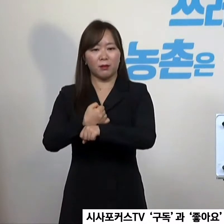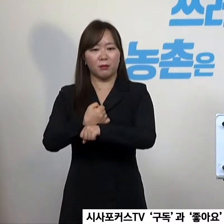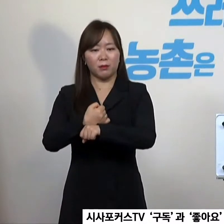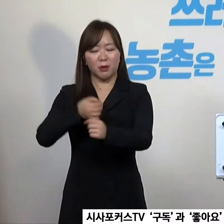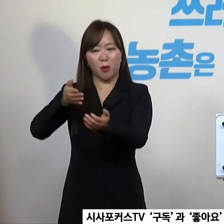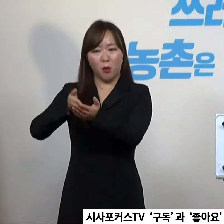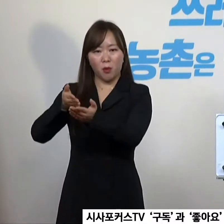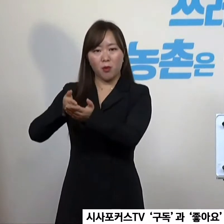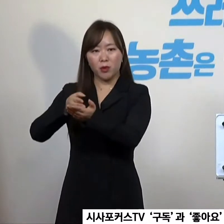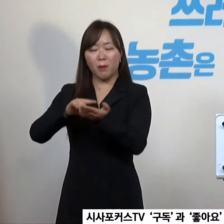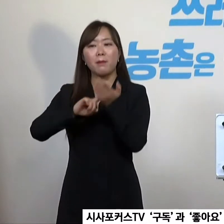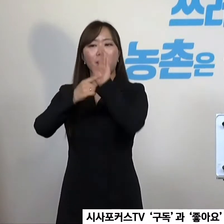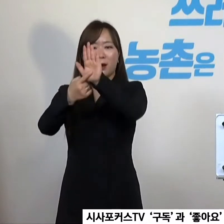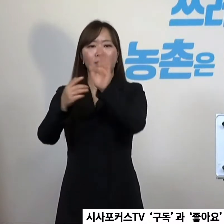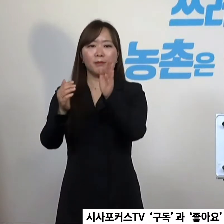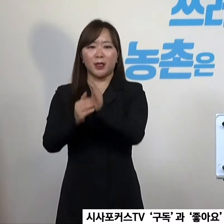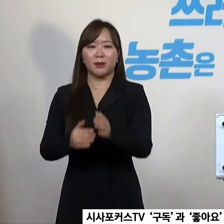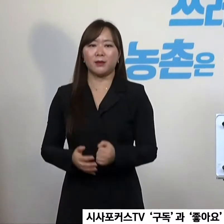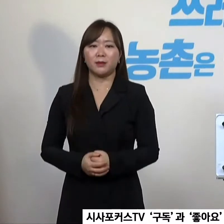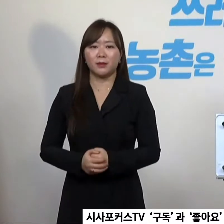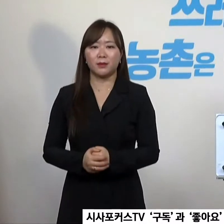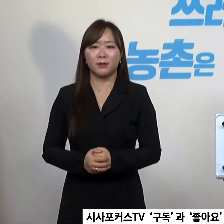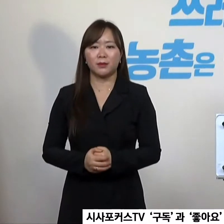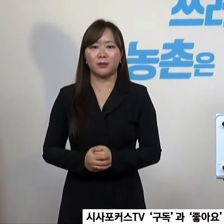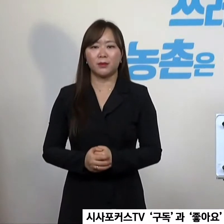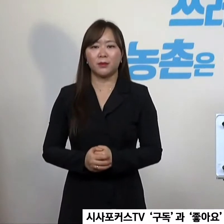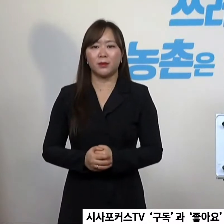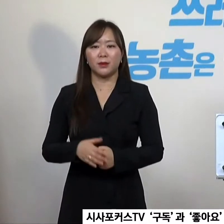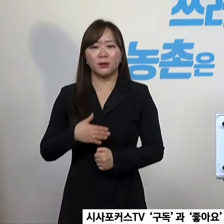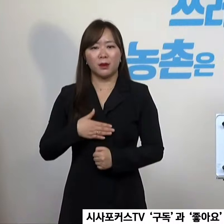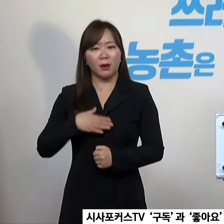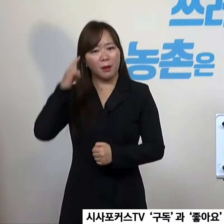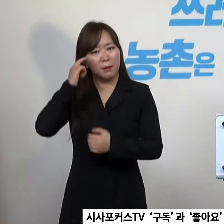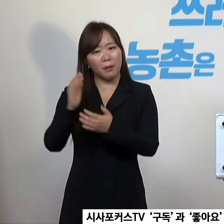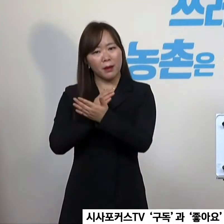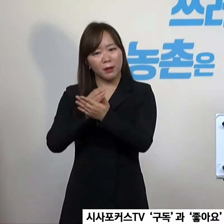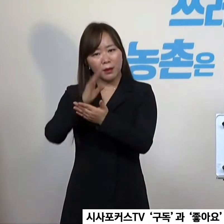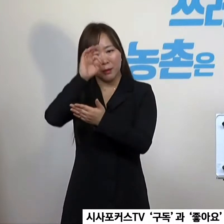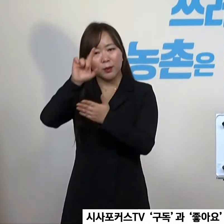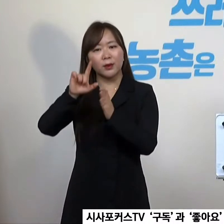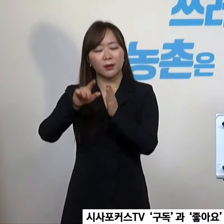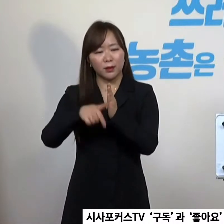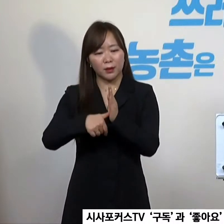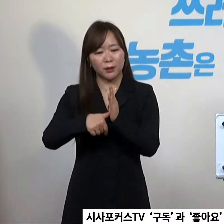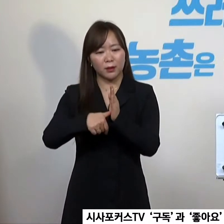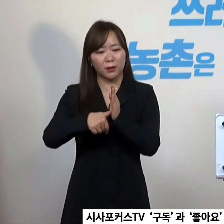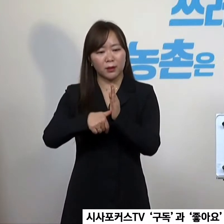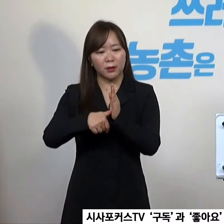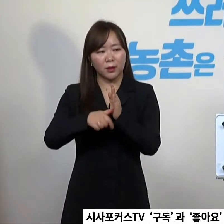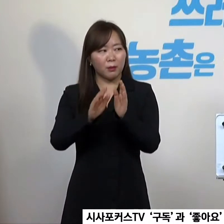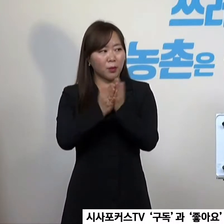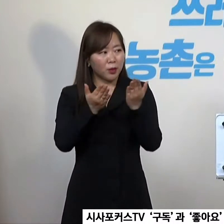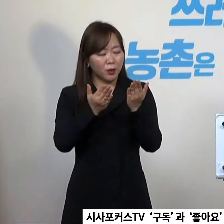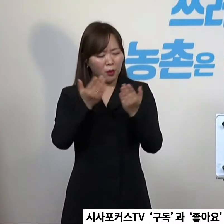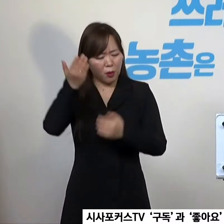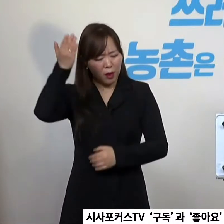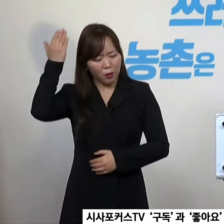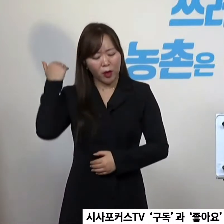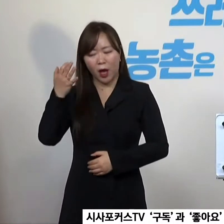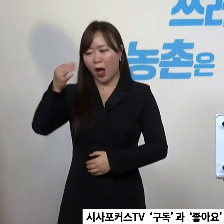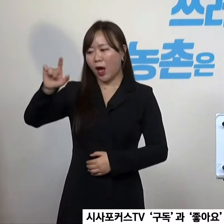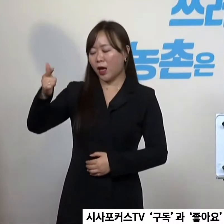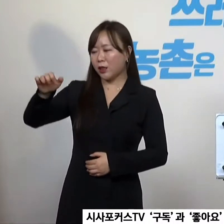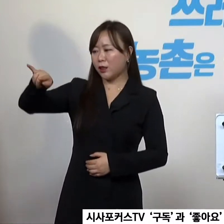언론에 저게 보도가 됐는데 제가 판단하기로는 그 본인이 과거에 그